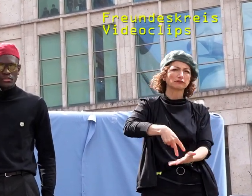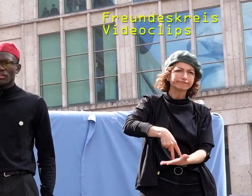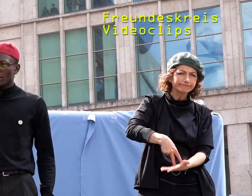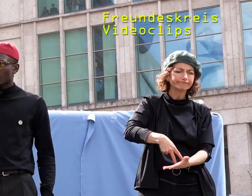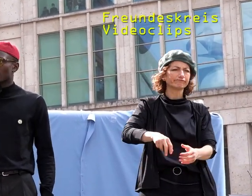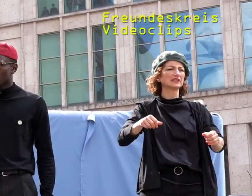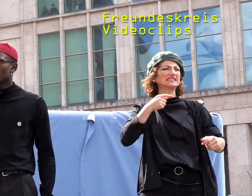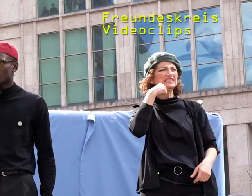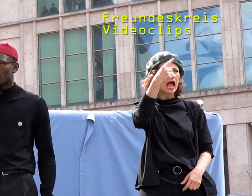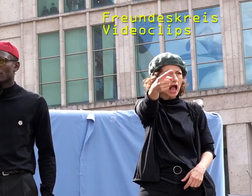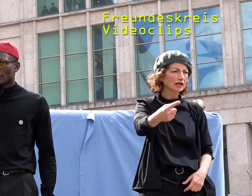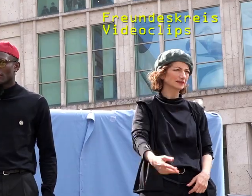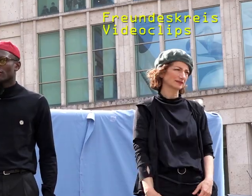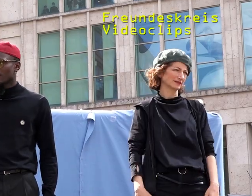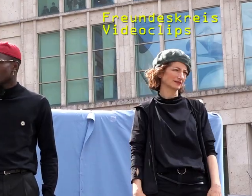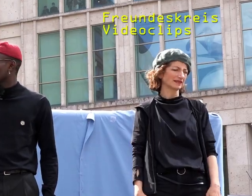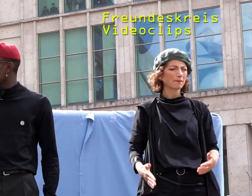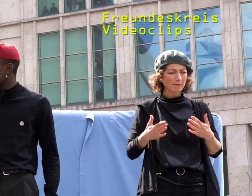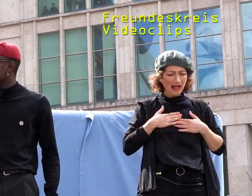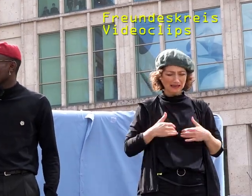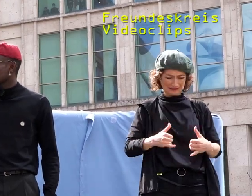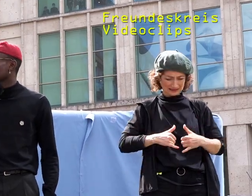und sagt,